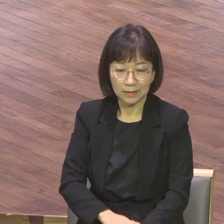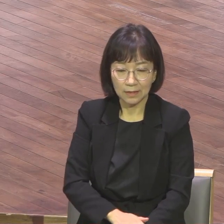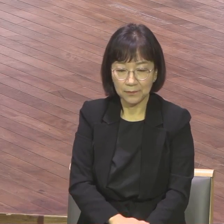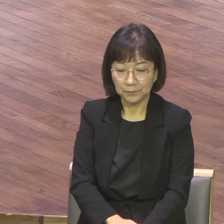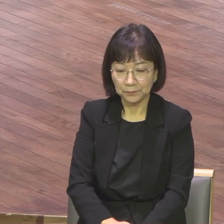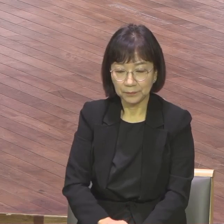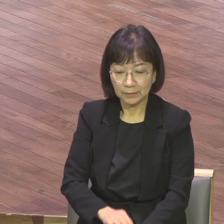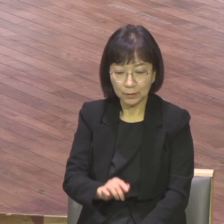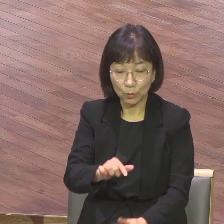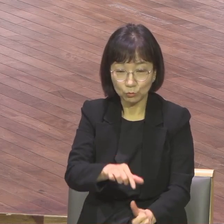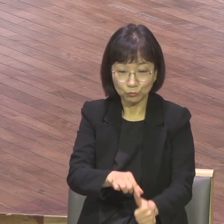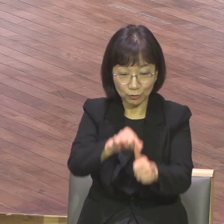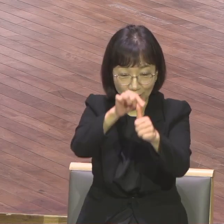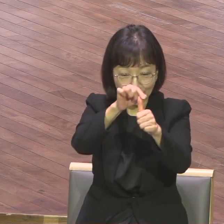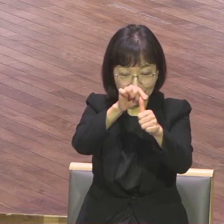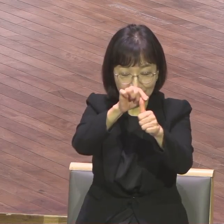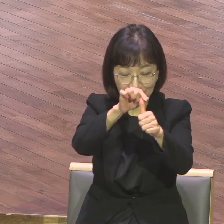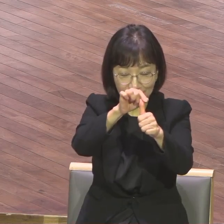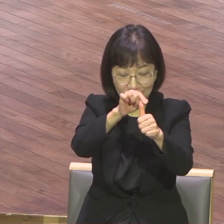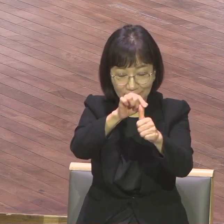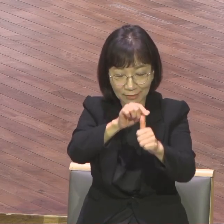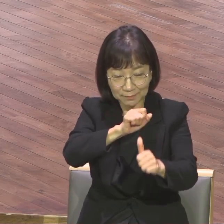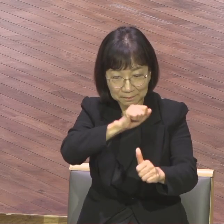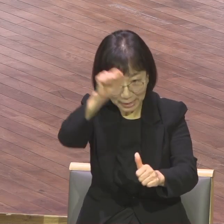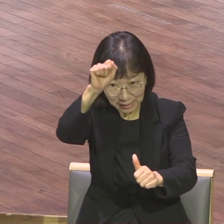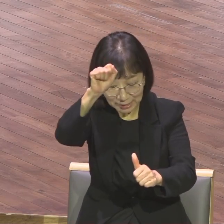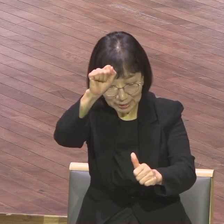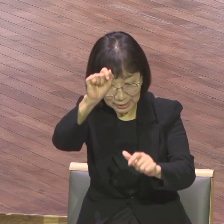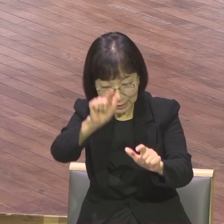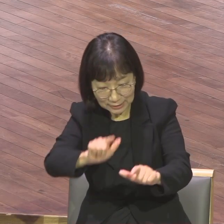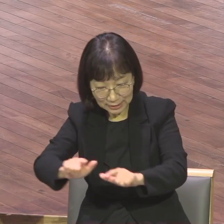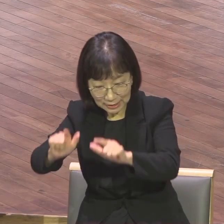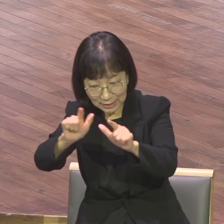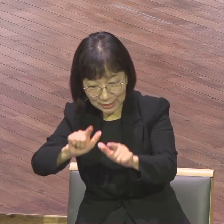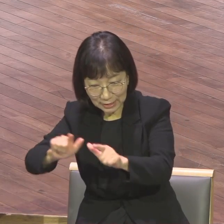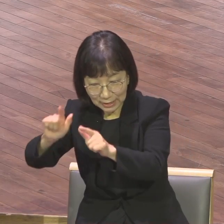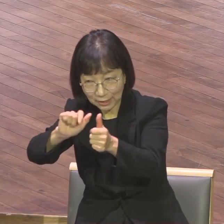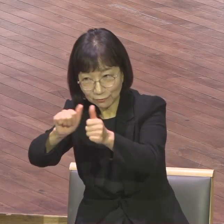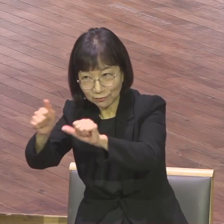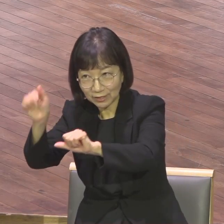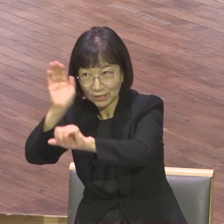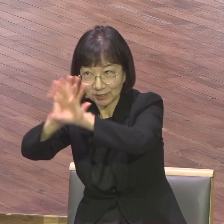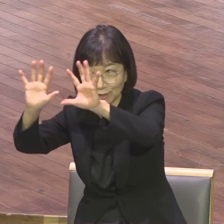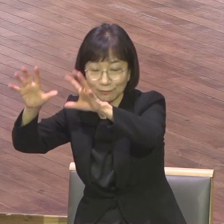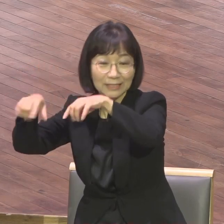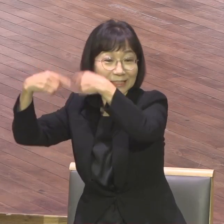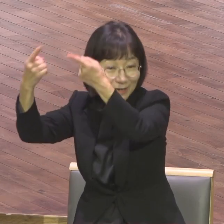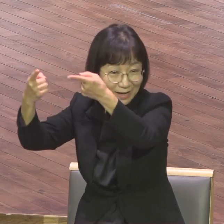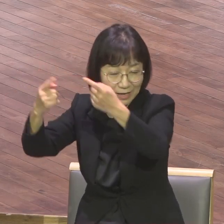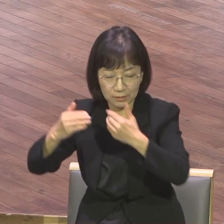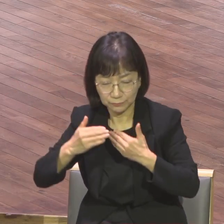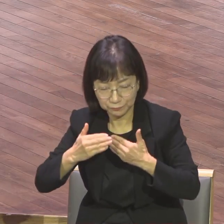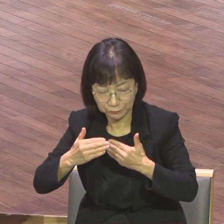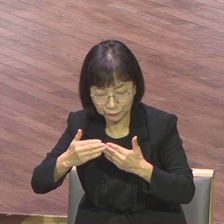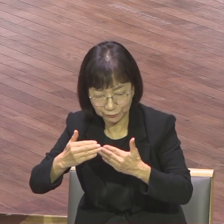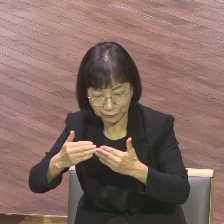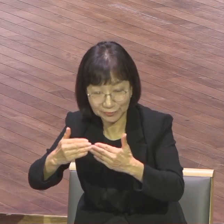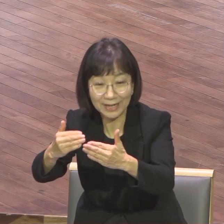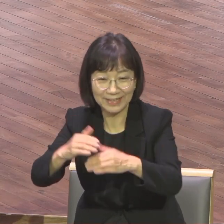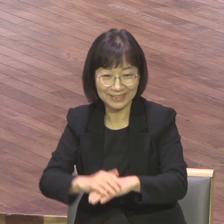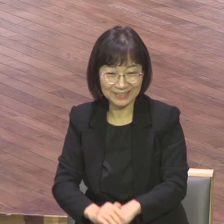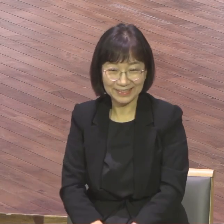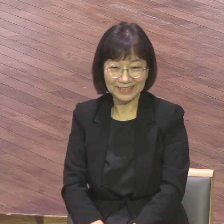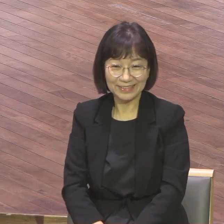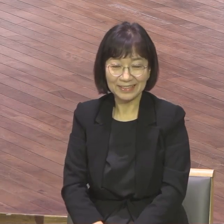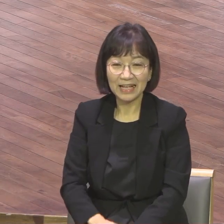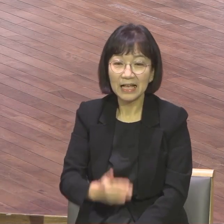여정을 구원의 서정을 쭉 그렇게 의미를 가지고 절기를 지키라는 거예요. 자, 지금 또 이스라엘 백성들은 지금도 그러고